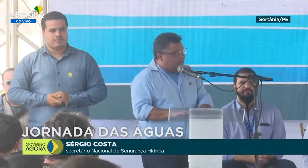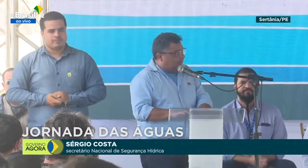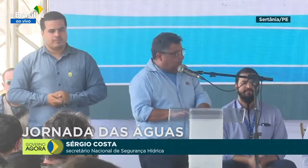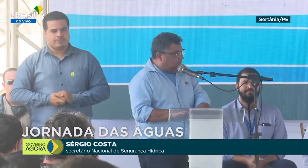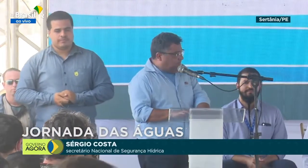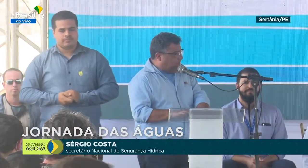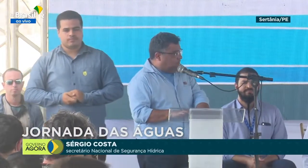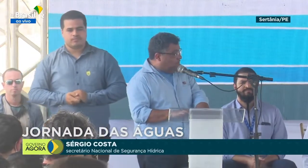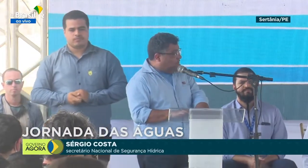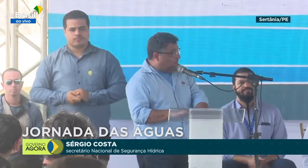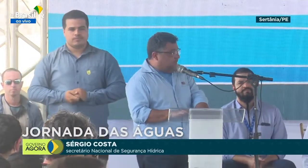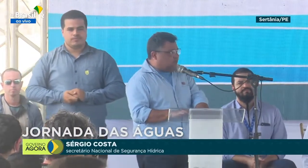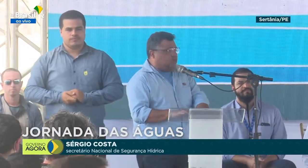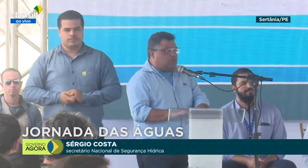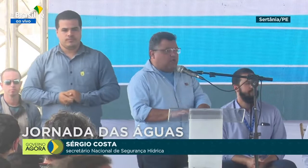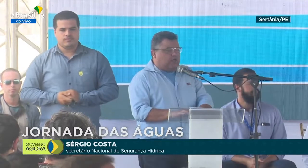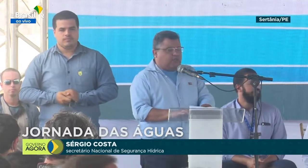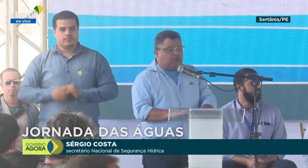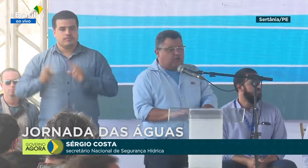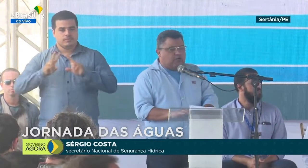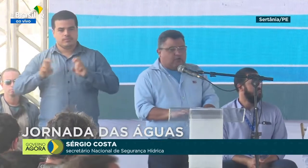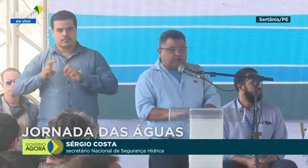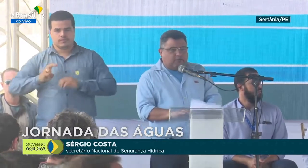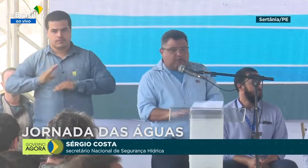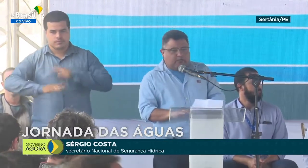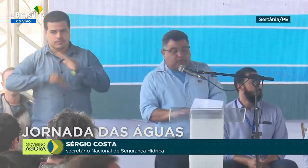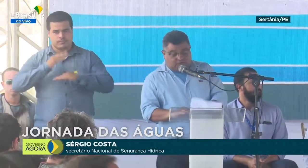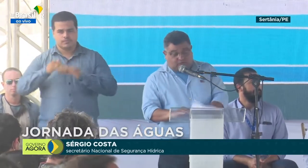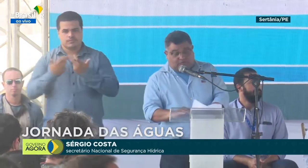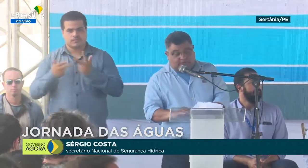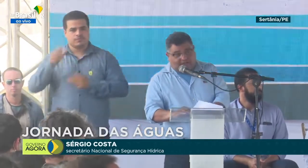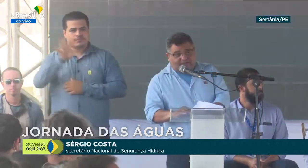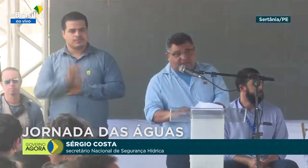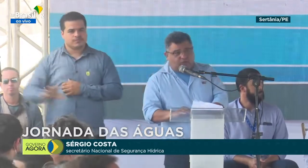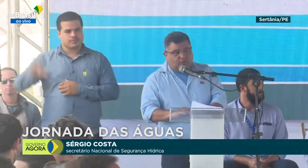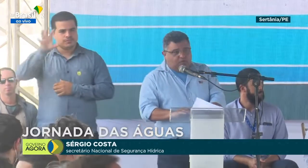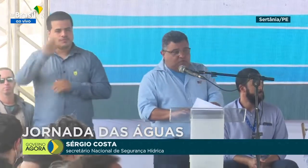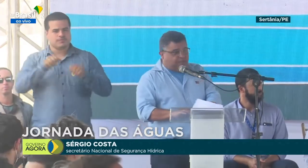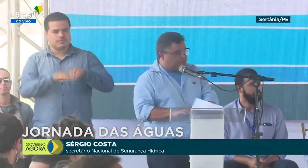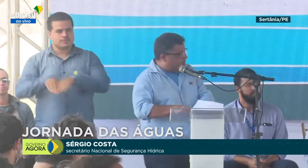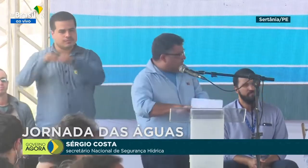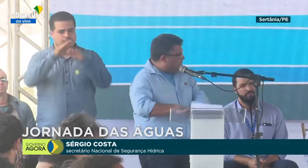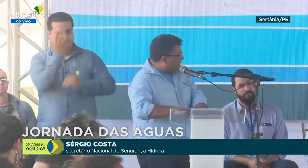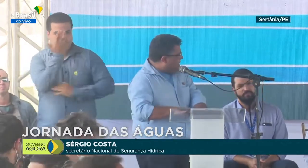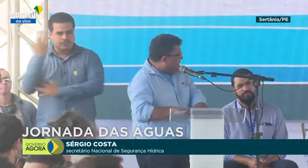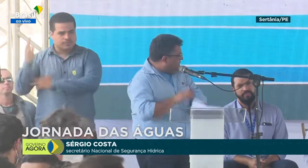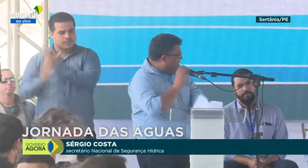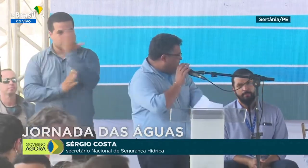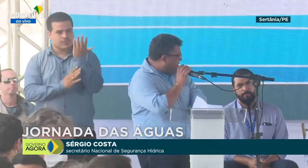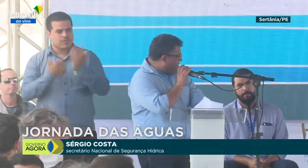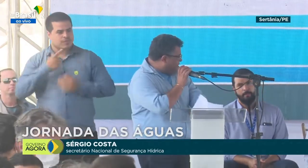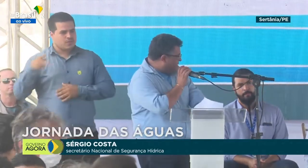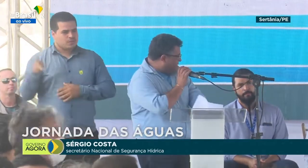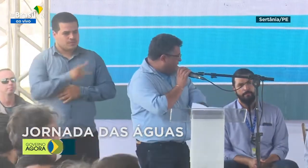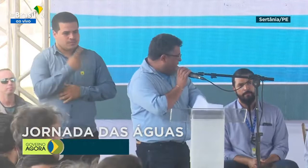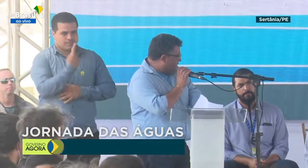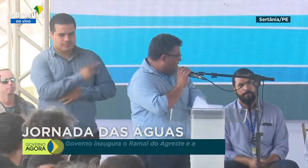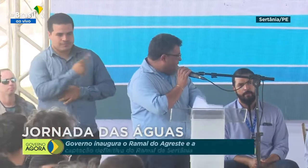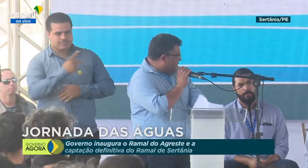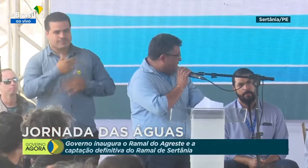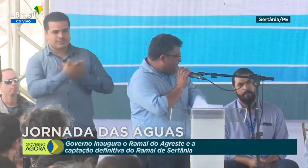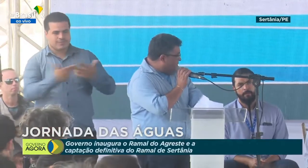da desenvolvimento regional e sustentável, estivemos na sua terra, senador Fernando